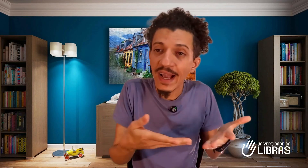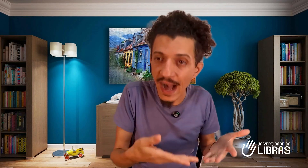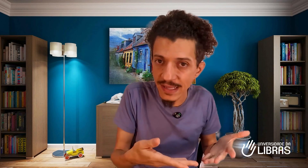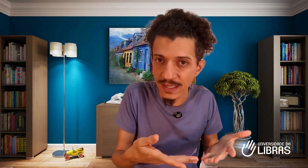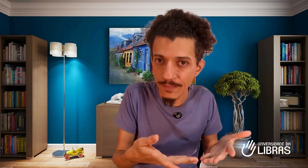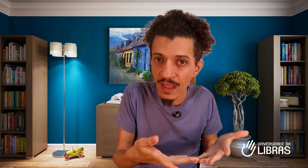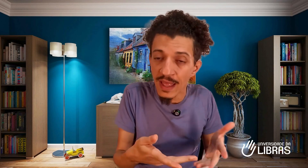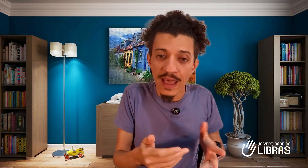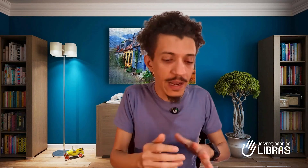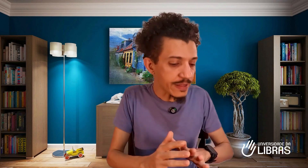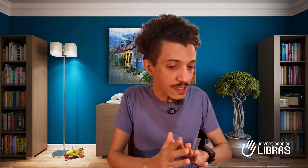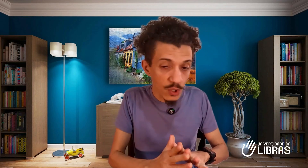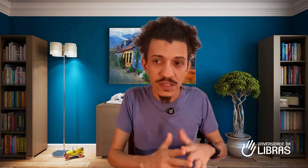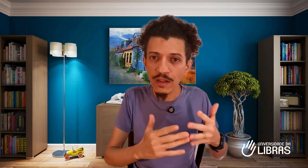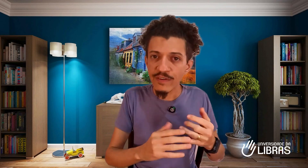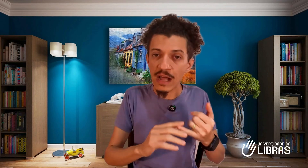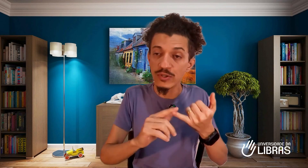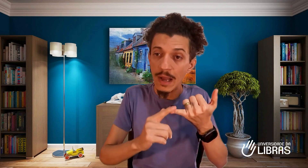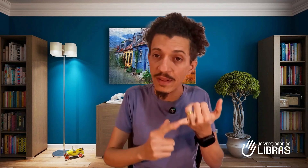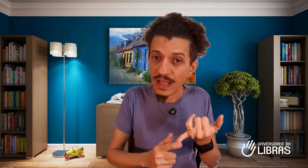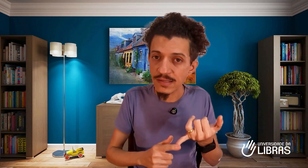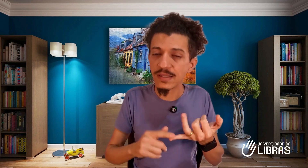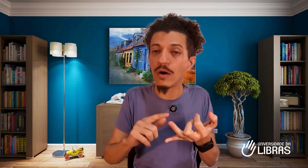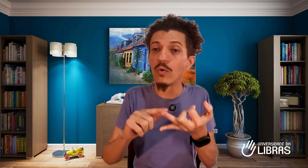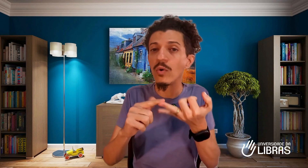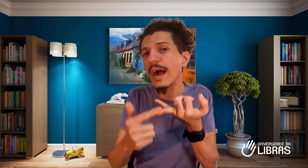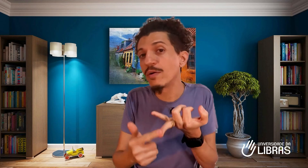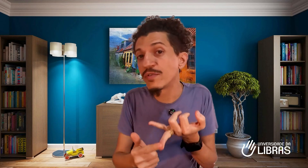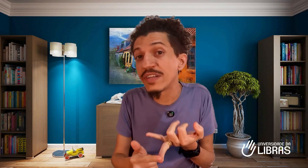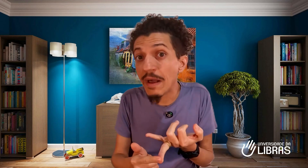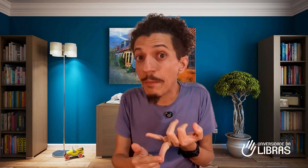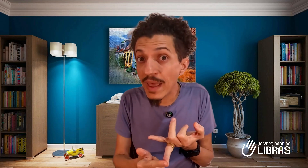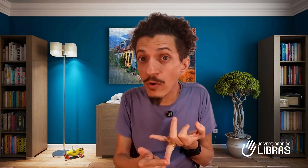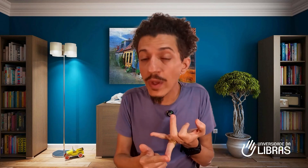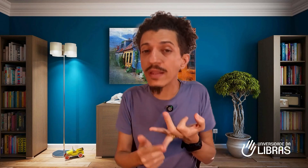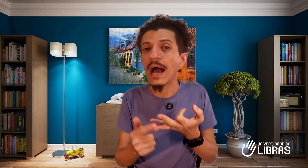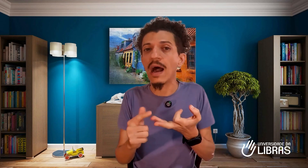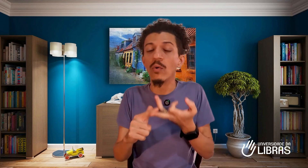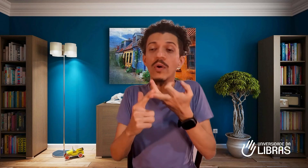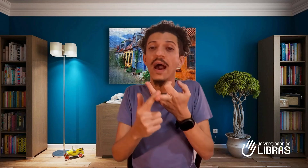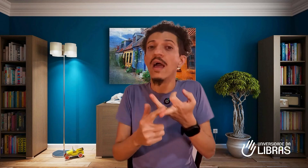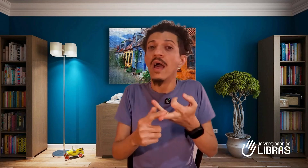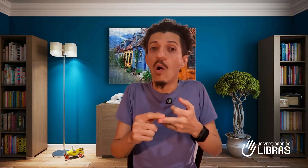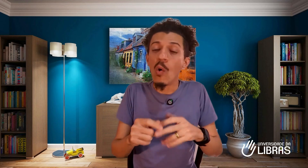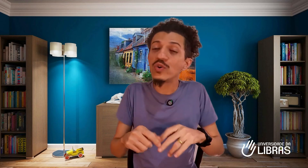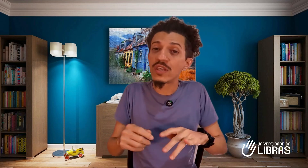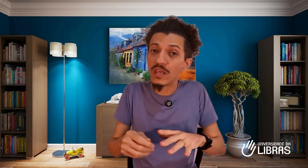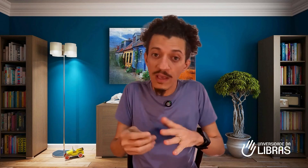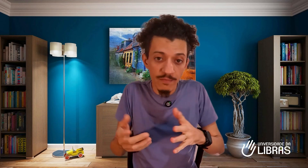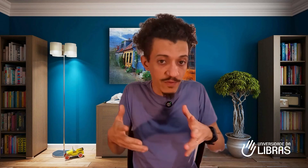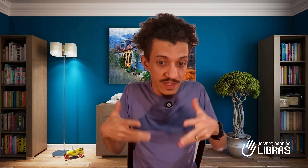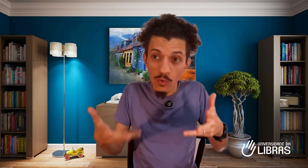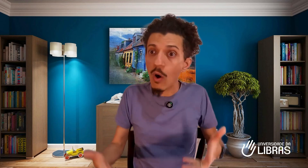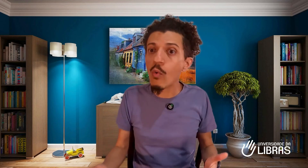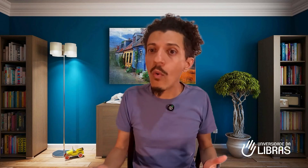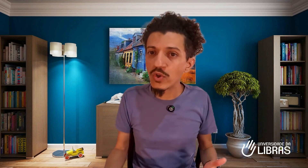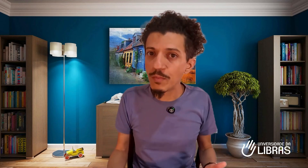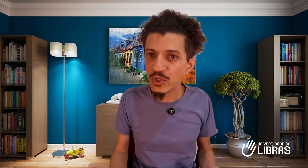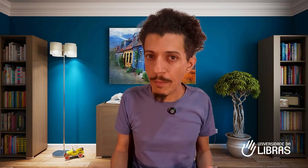casa. Ele traz todo o significado de habitação, o lugar onde você vai pernoitar, o lugar onde que tem algum tipo de